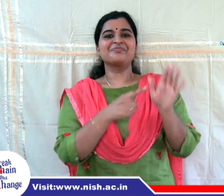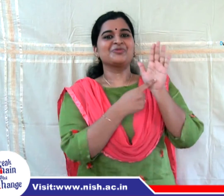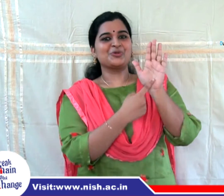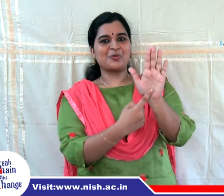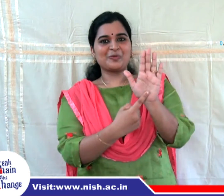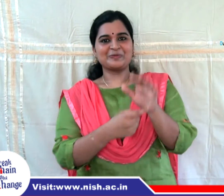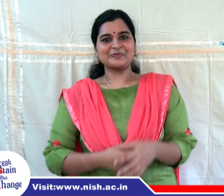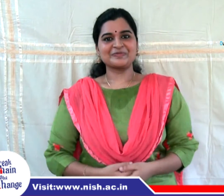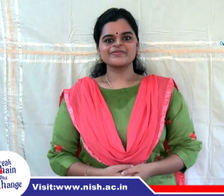അവതരിപ്പിക്കുന്നു.